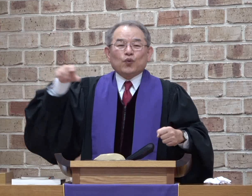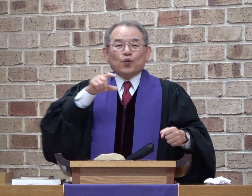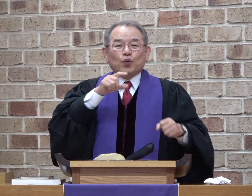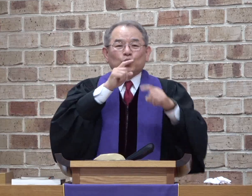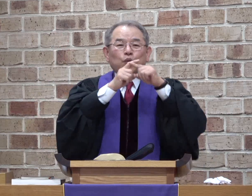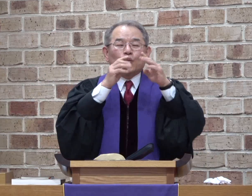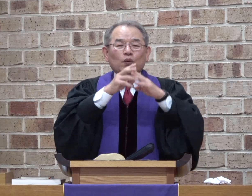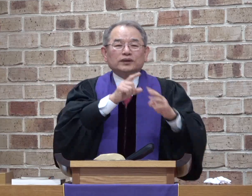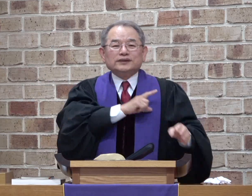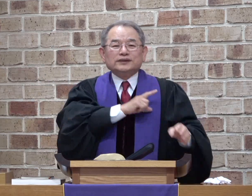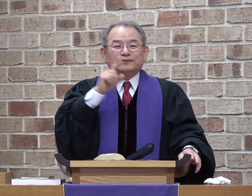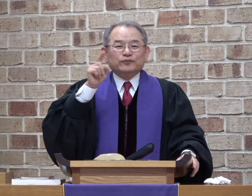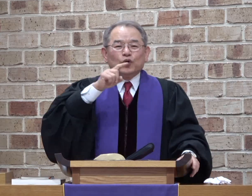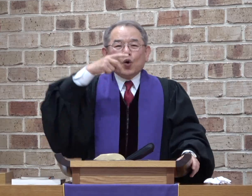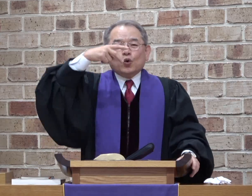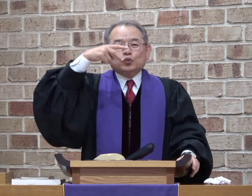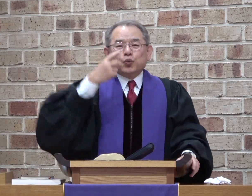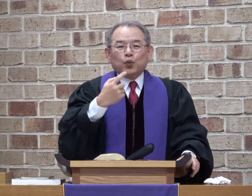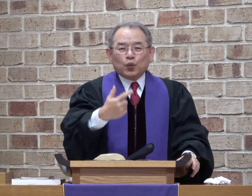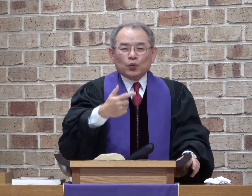그 교회가